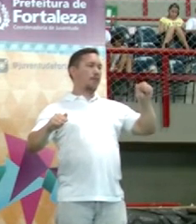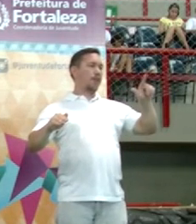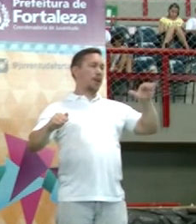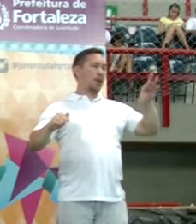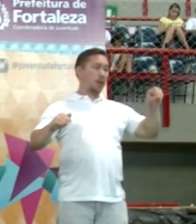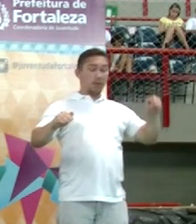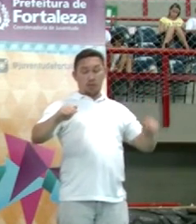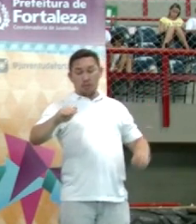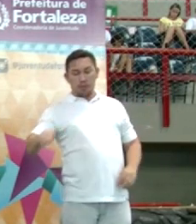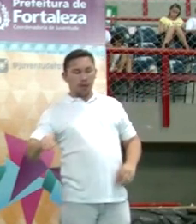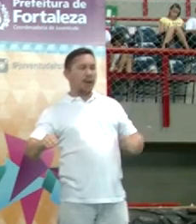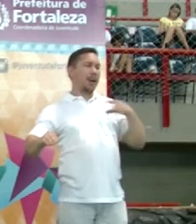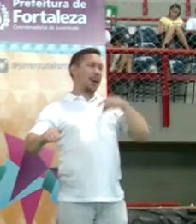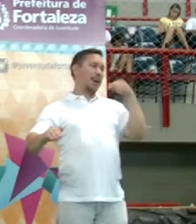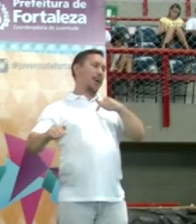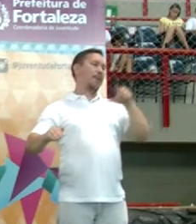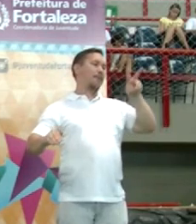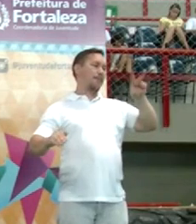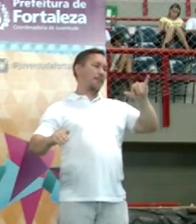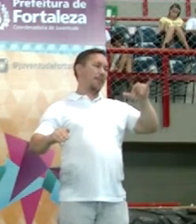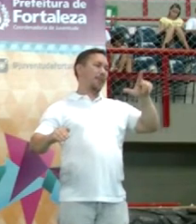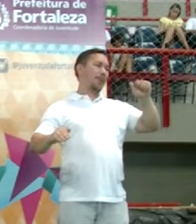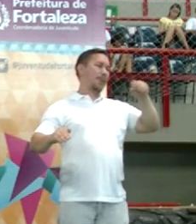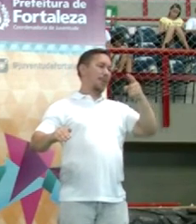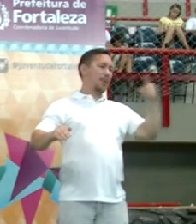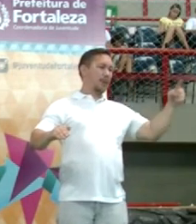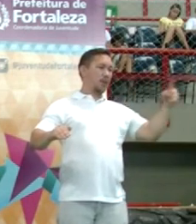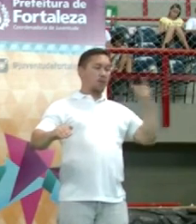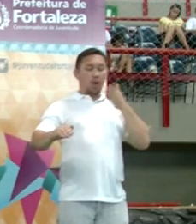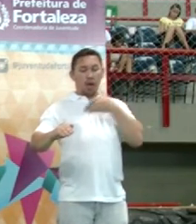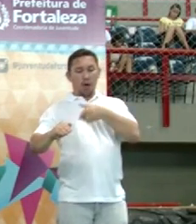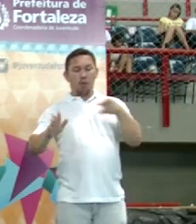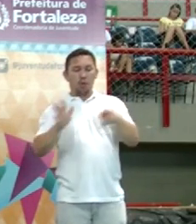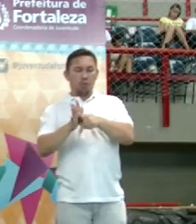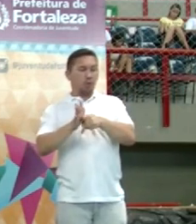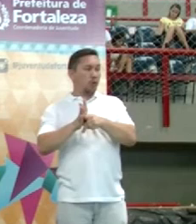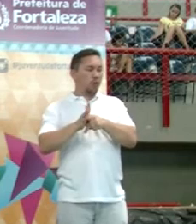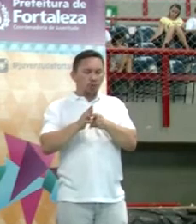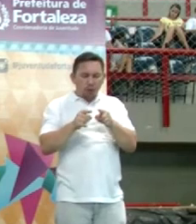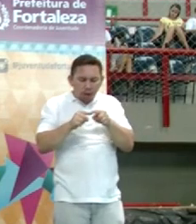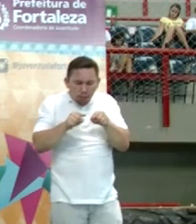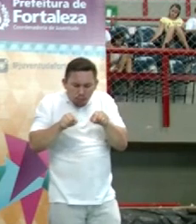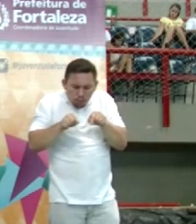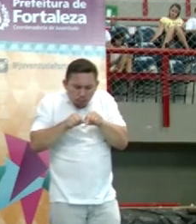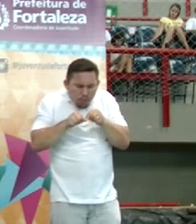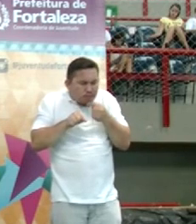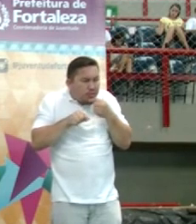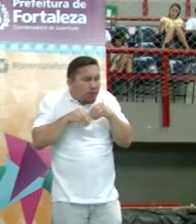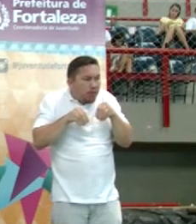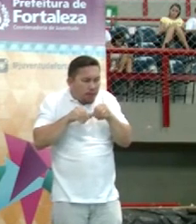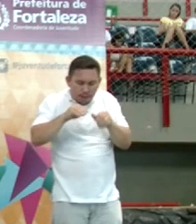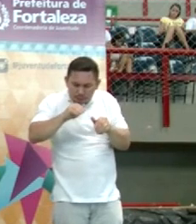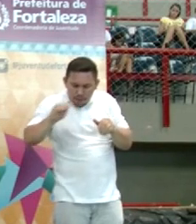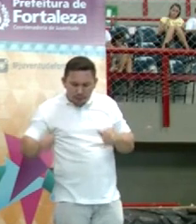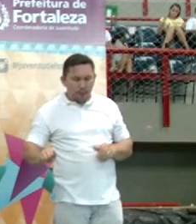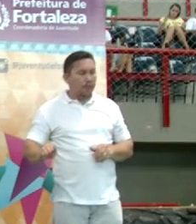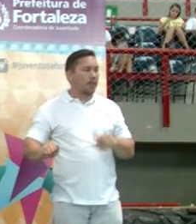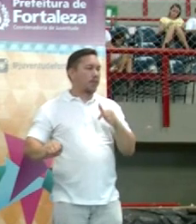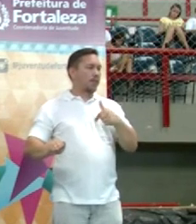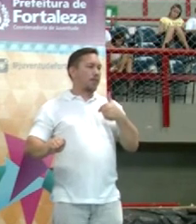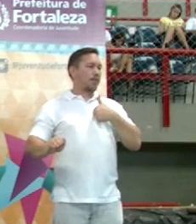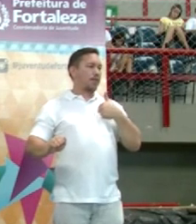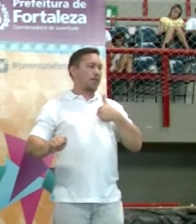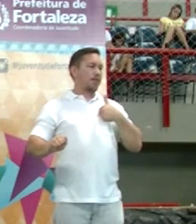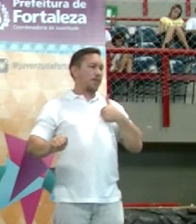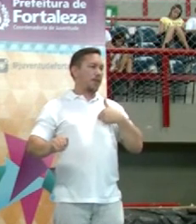é vilão. Vilão é o cara que é dono de uma pequena propriedade. Abaixo disso está